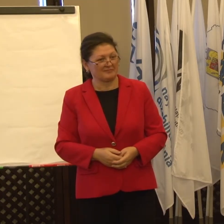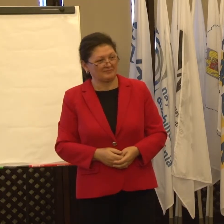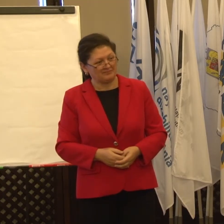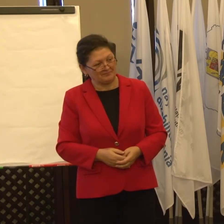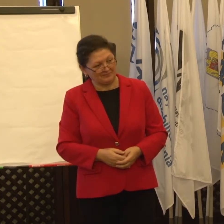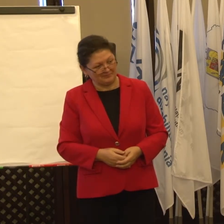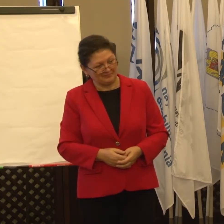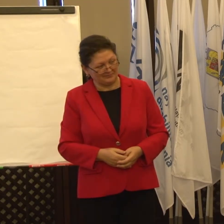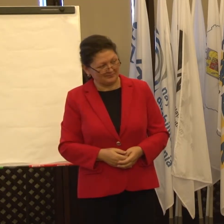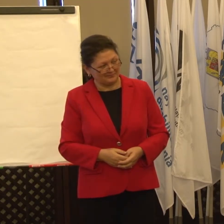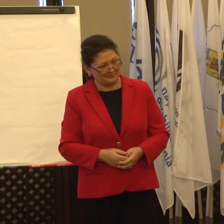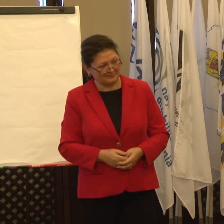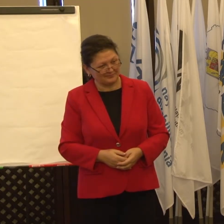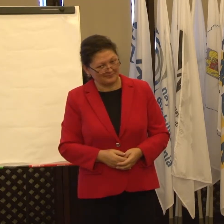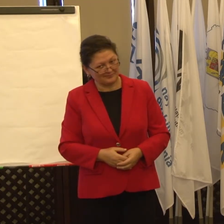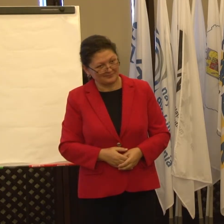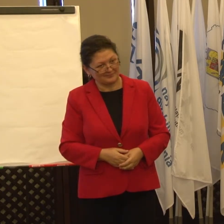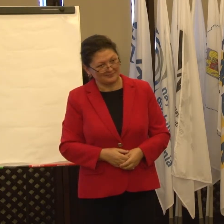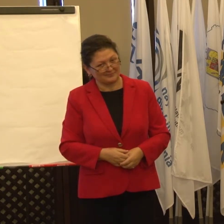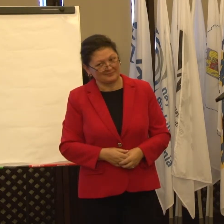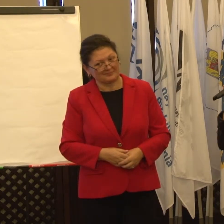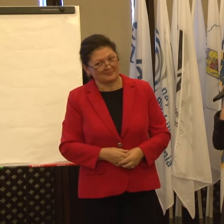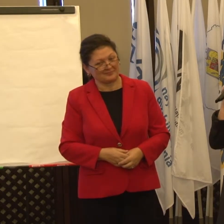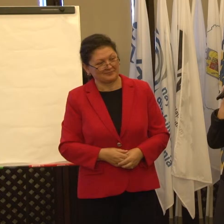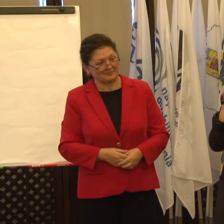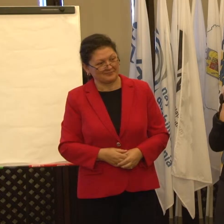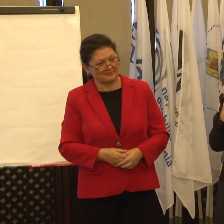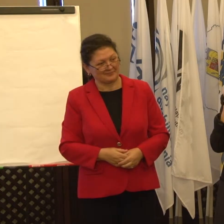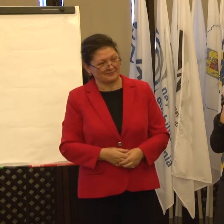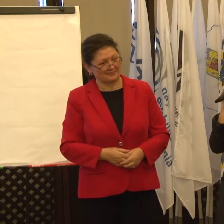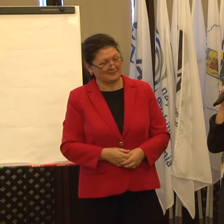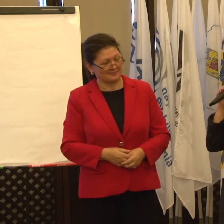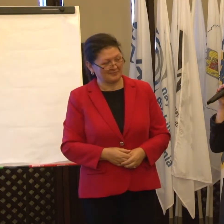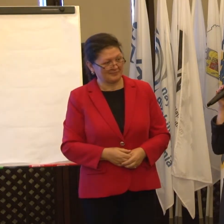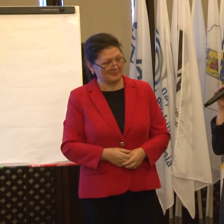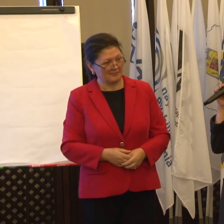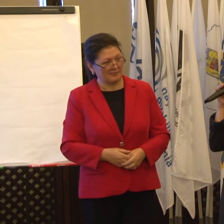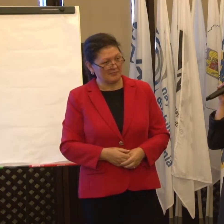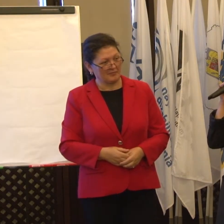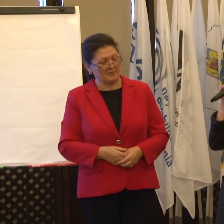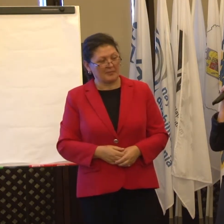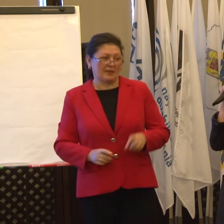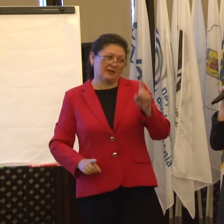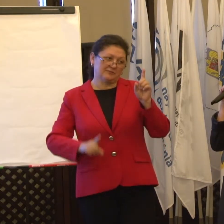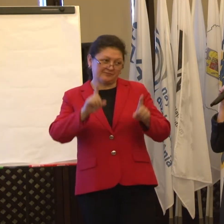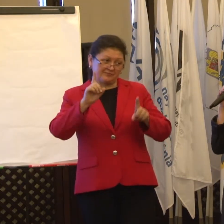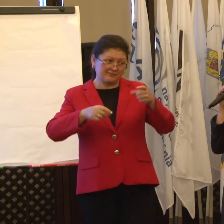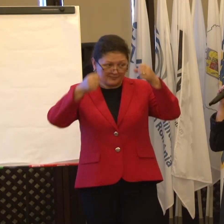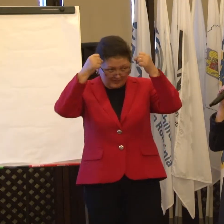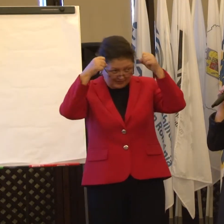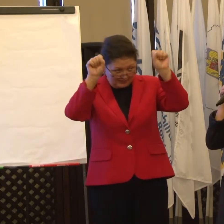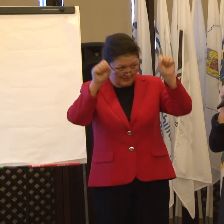în sistemul școlar, au făcut facultăți și sunt în faza în care se exclud sau se